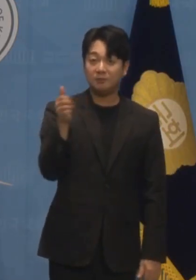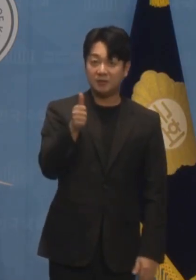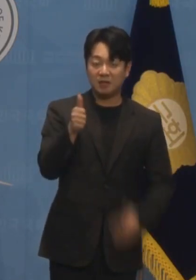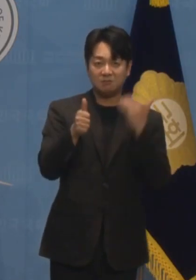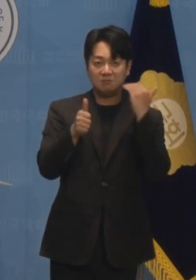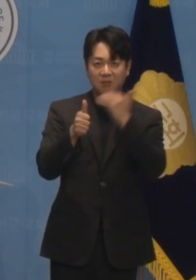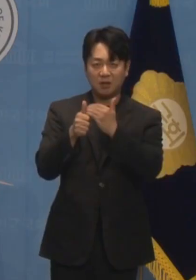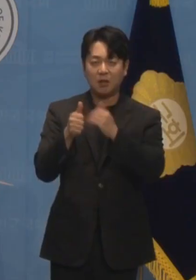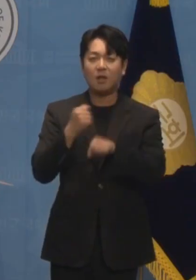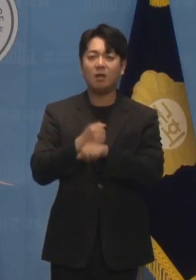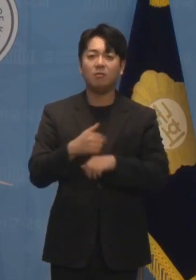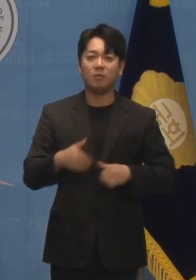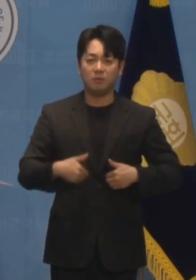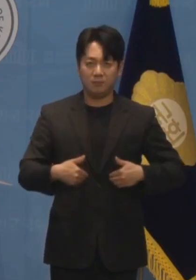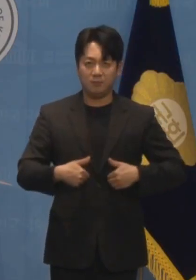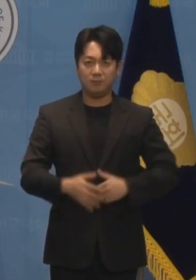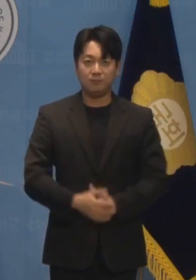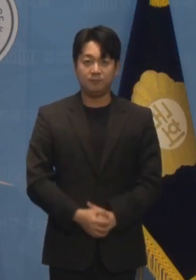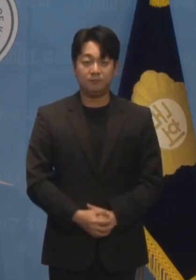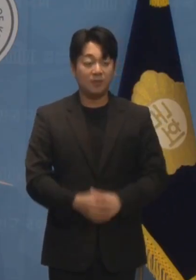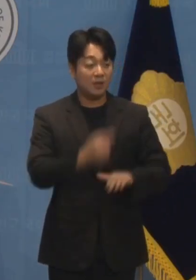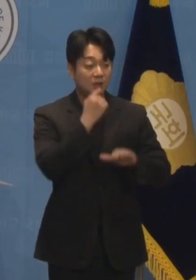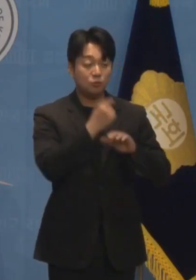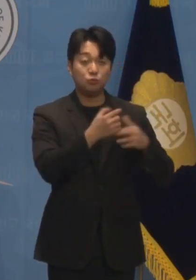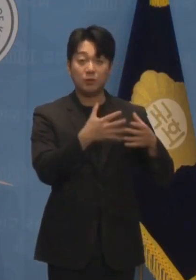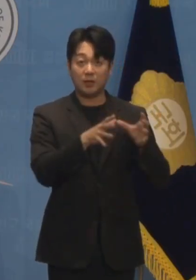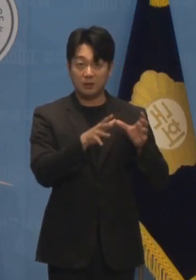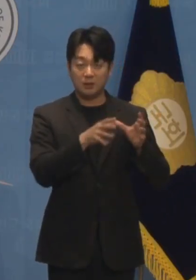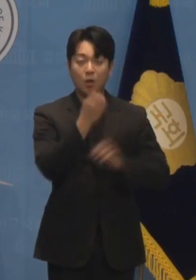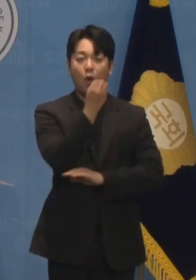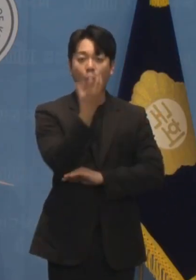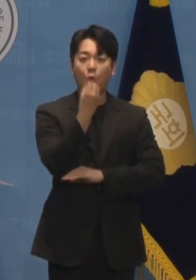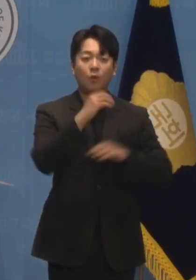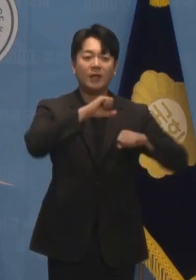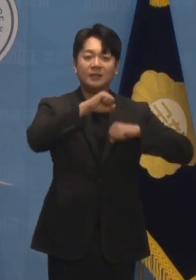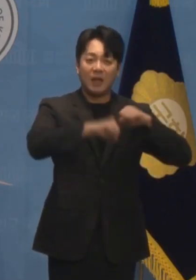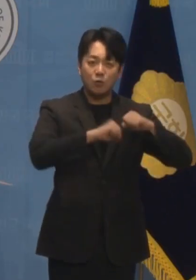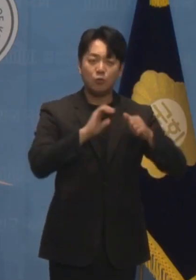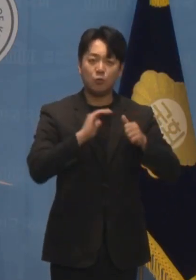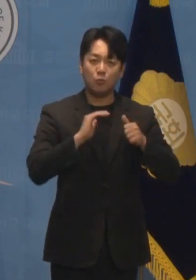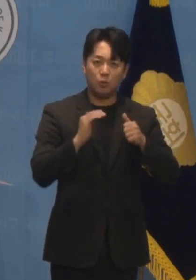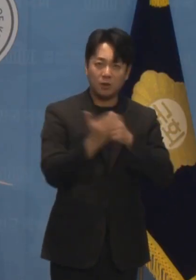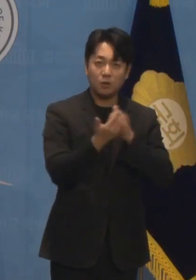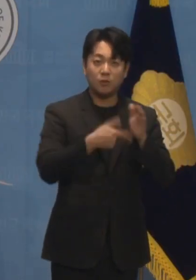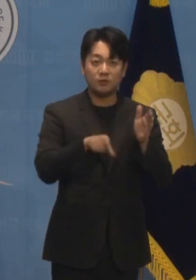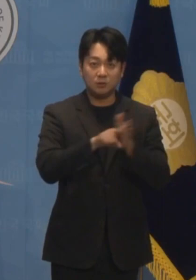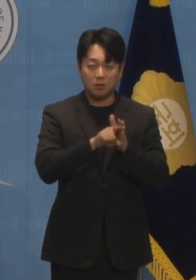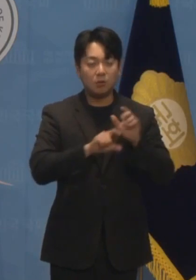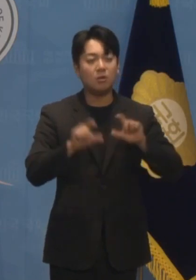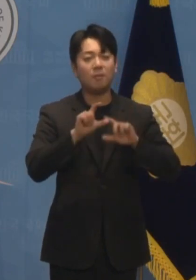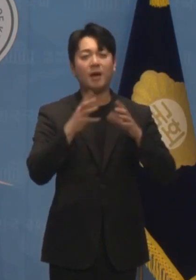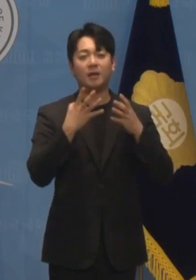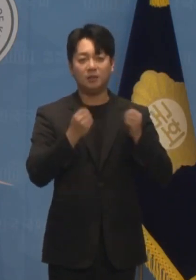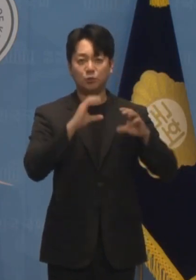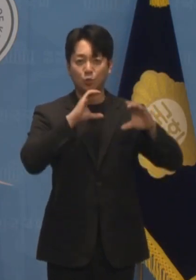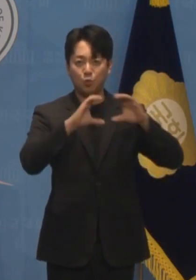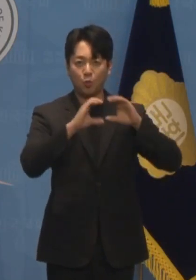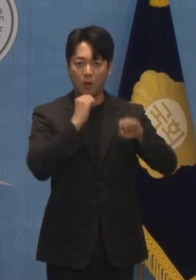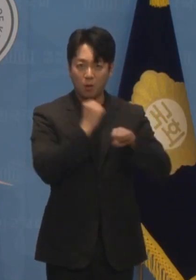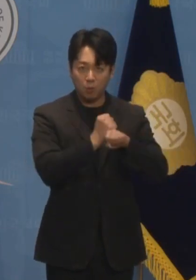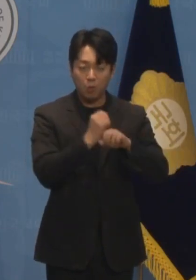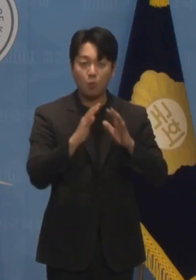문책하십시오. 더불어민주당은 언론의 자유를 지키기 위해 언론과 더 많이 소통하고 국민과